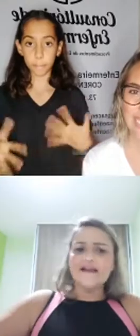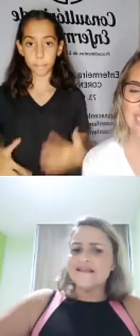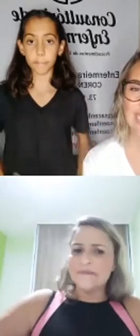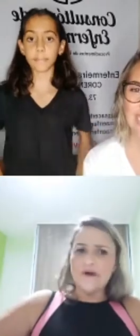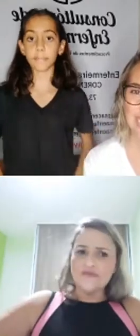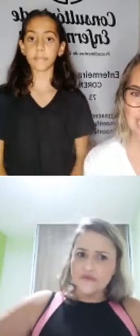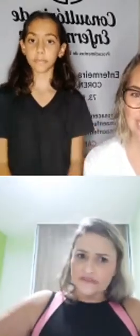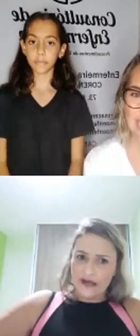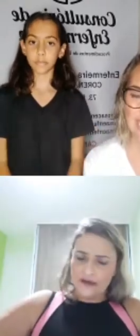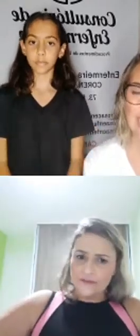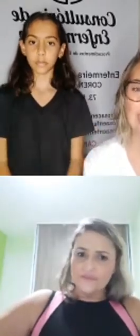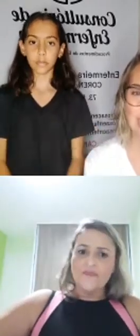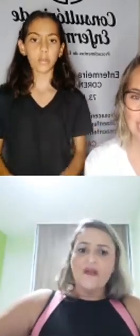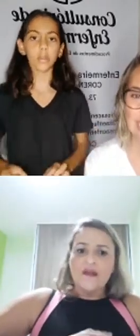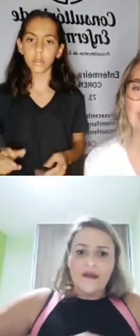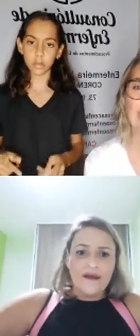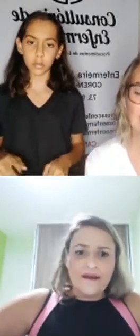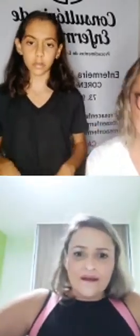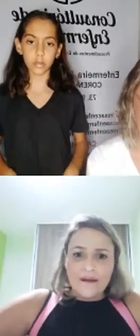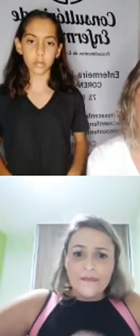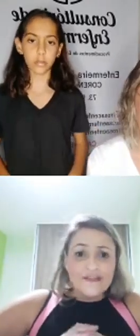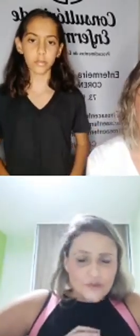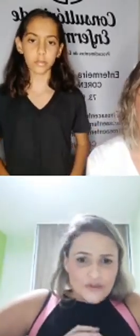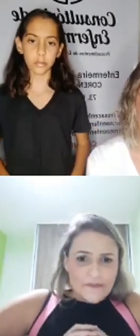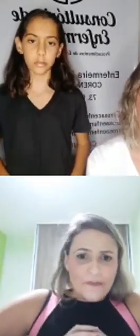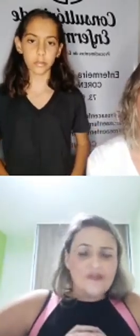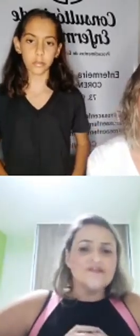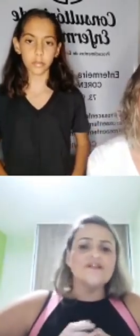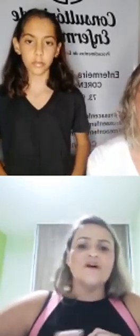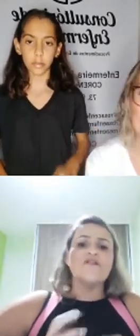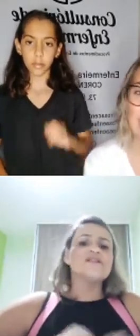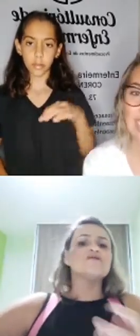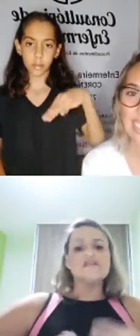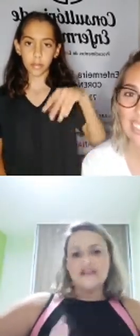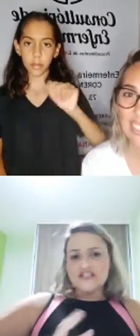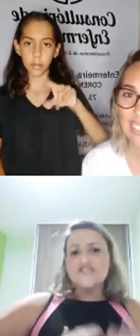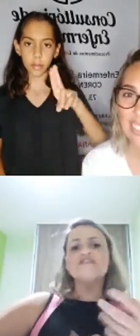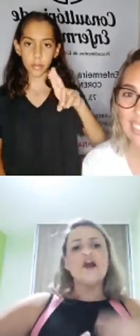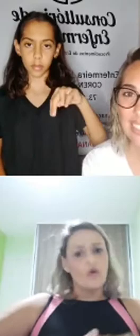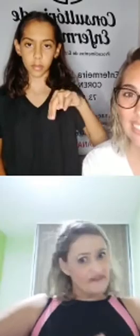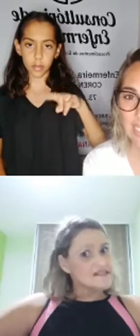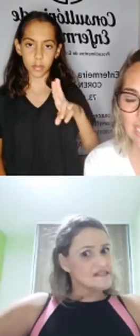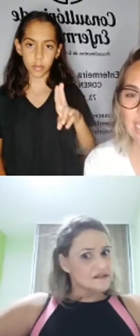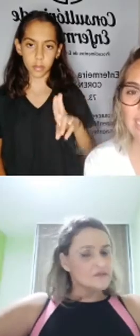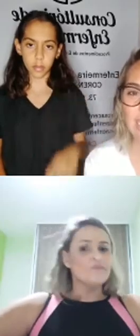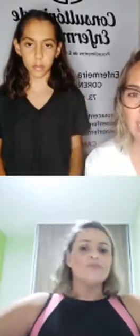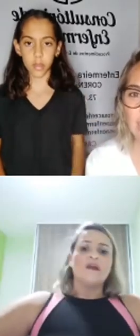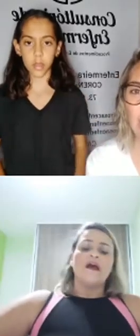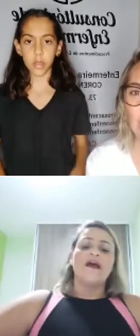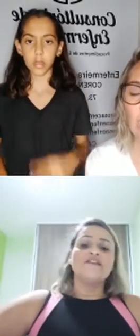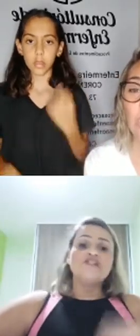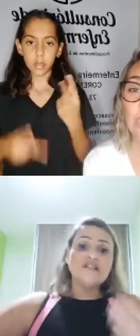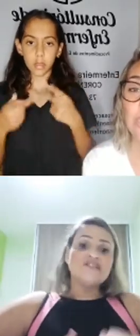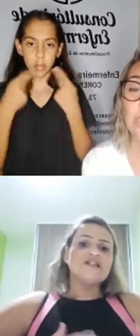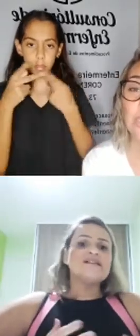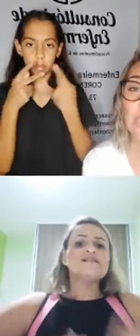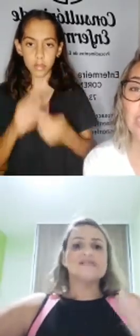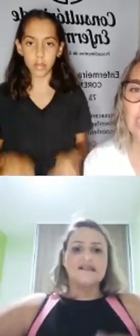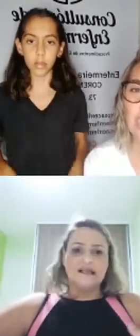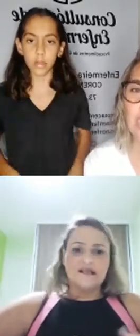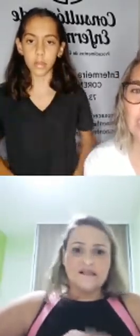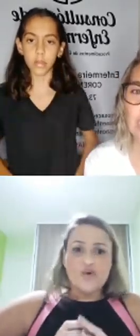até que se prove o contrário. Manu está me perguntando uma coisa, inclusive, que a gente vinha conversando. Diante